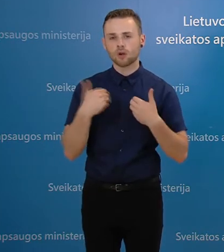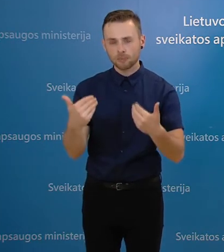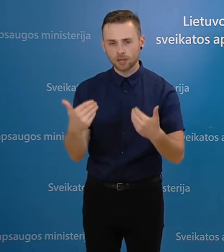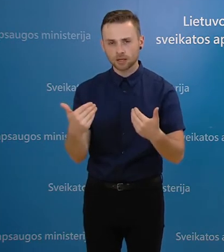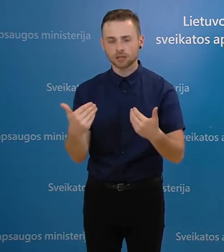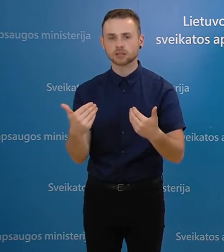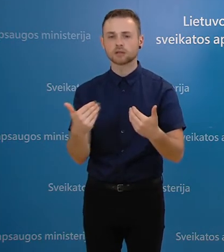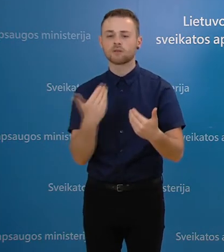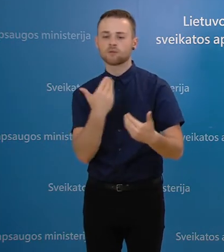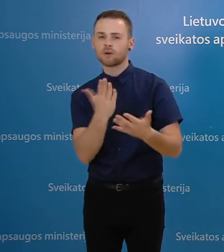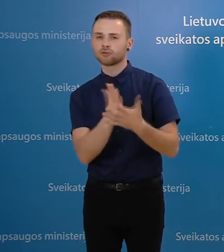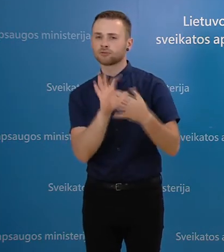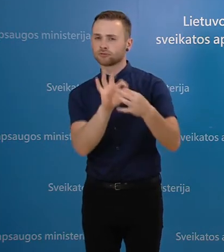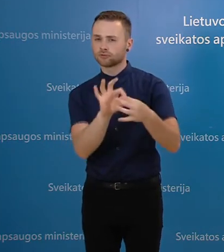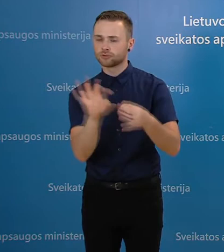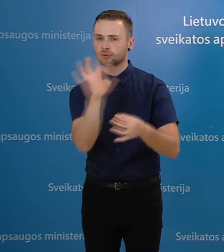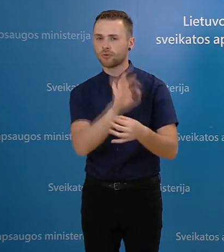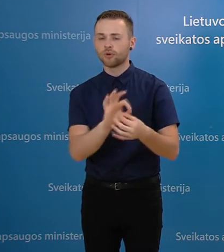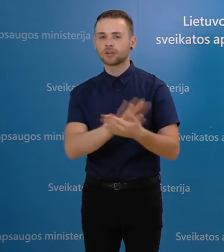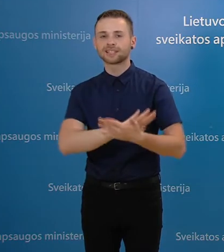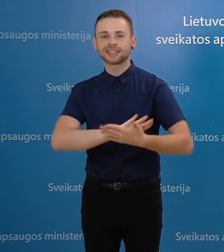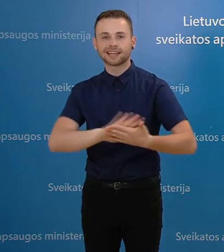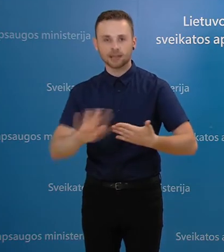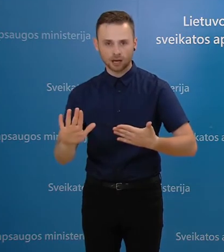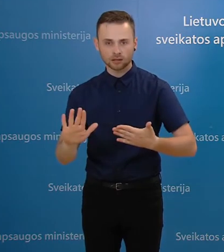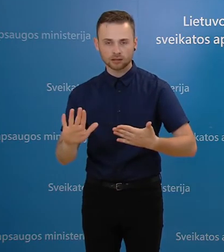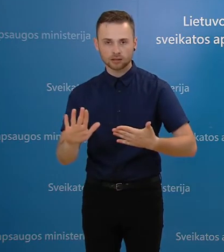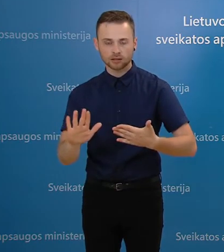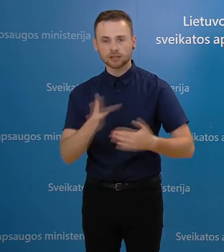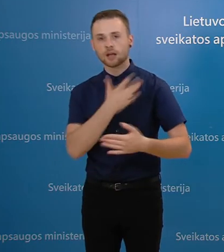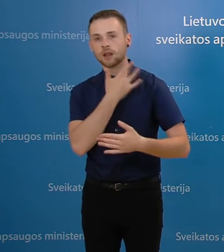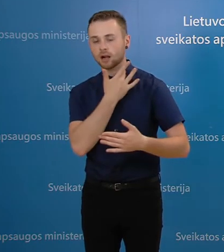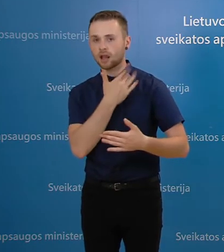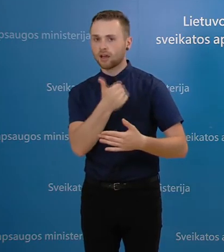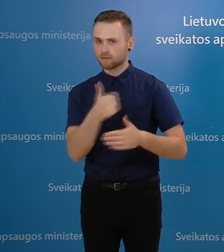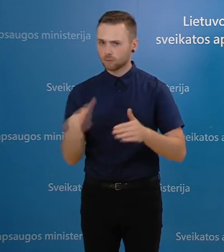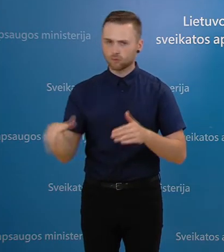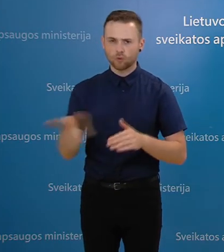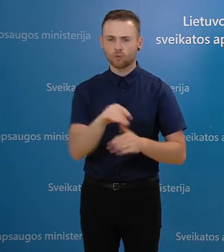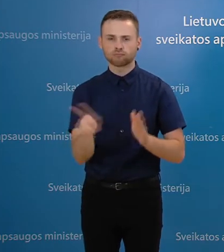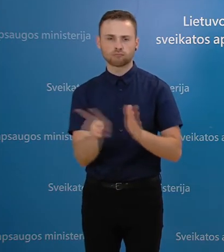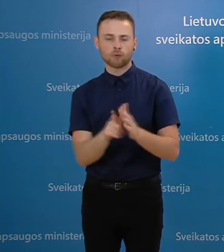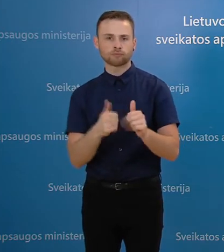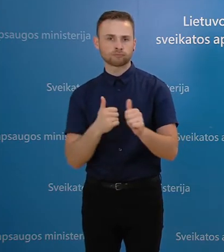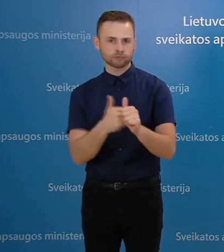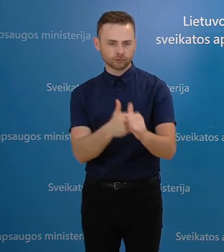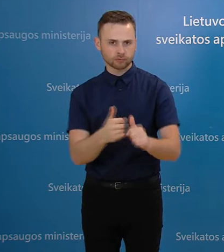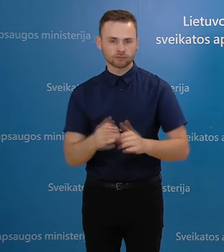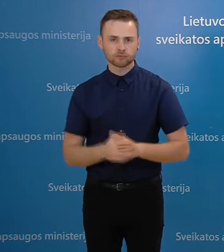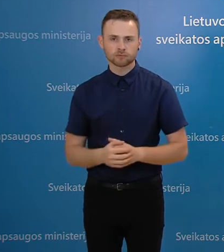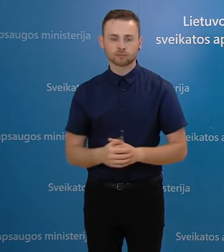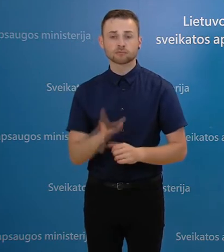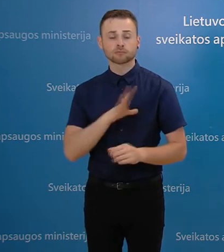susijusiamis su tam tikrų higienos reikalavimų laikymusi. Tai ne kartą esu